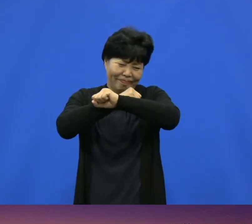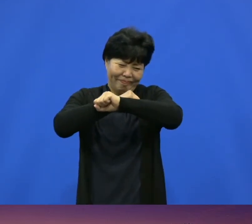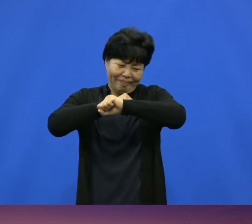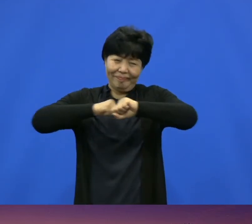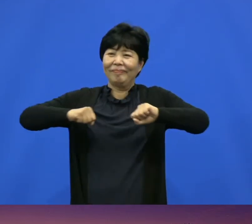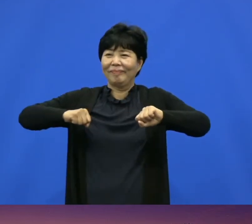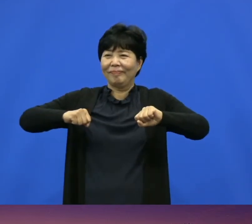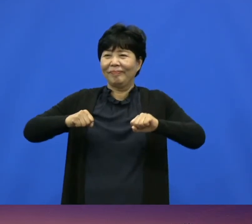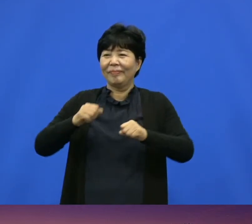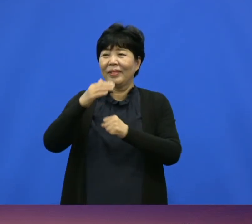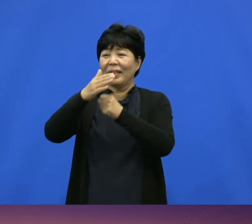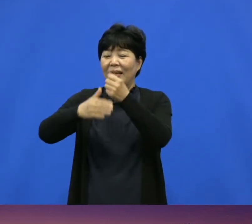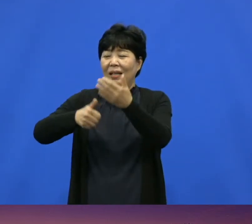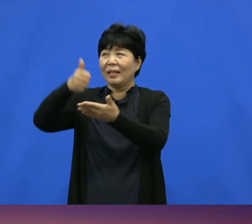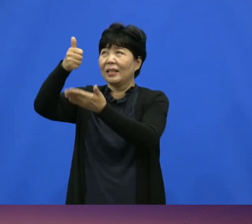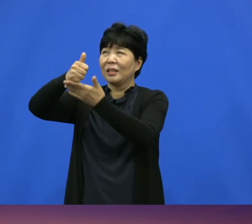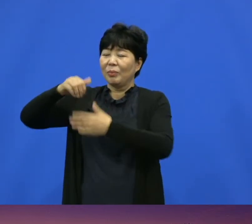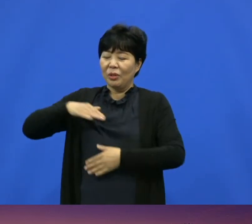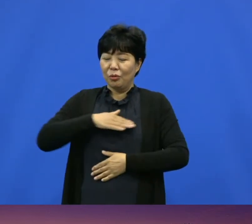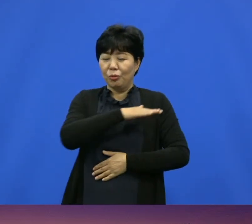것.